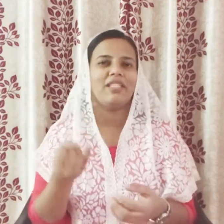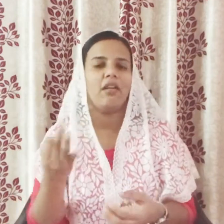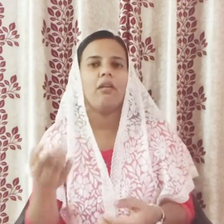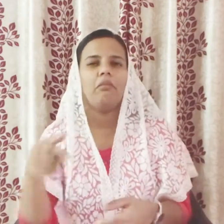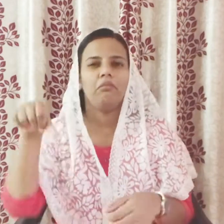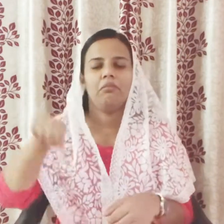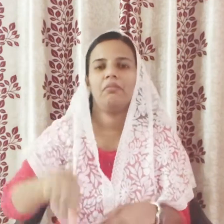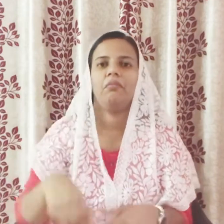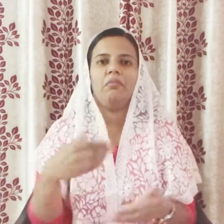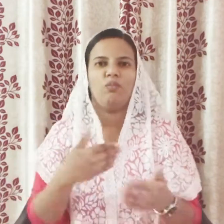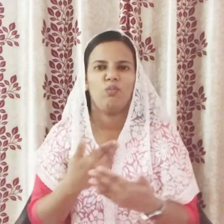ചിലർ നിത്യലജ്ജയ്ക്കും